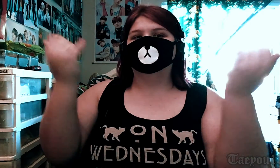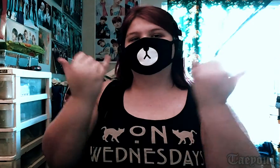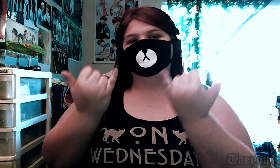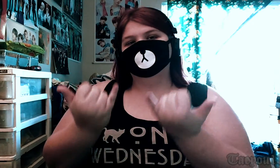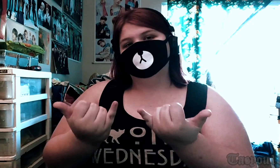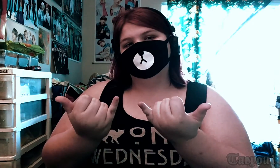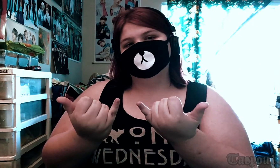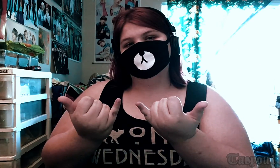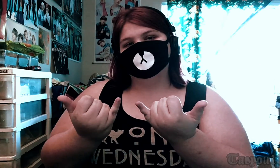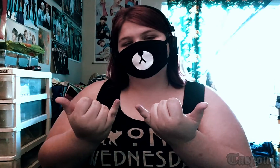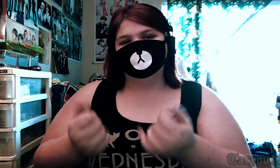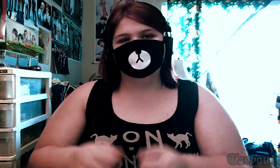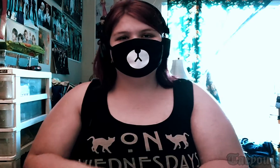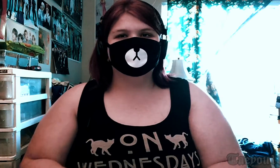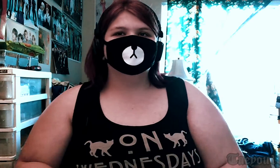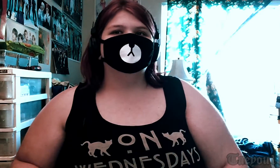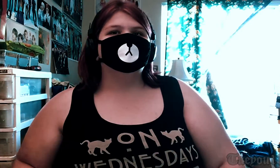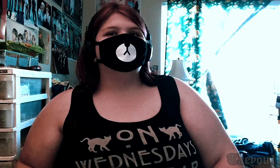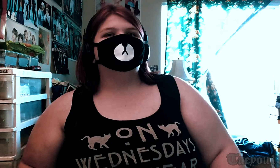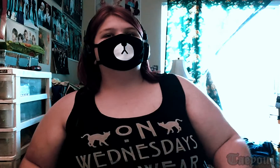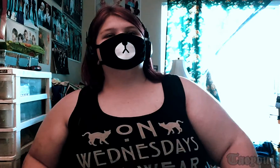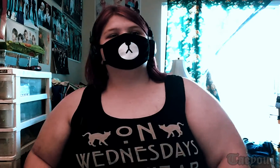가장 반짝일 거야.